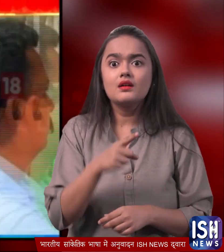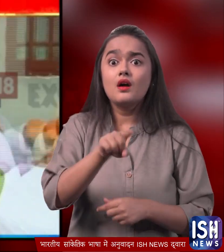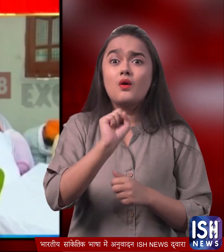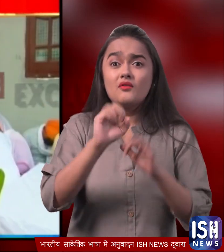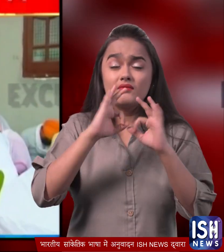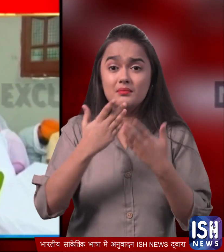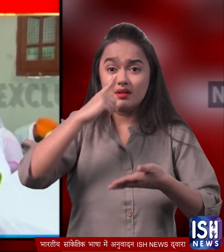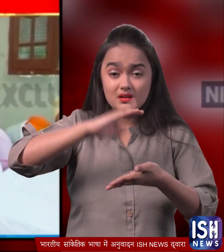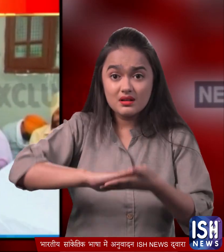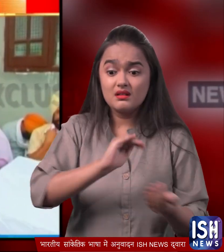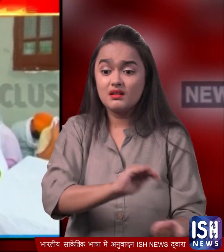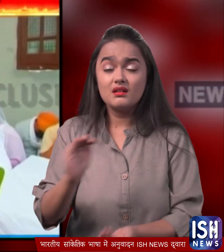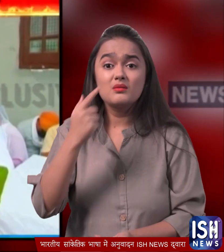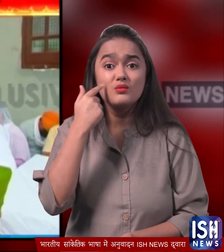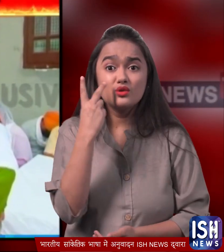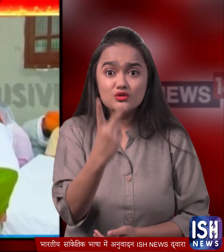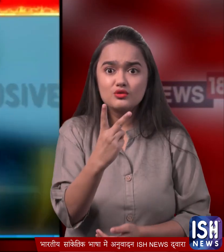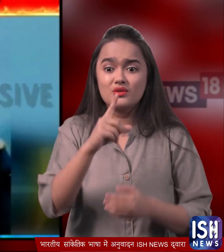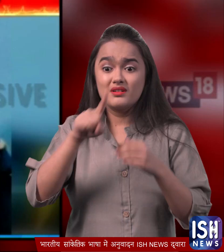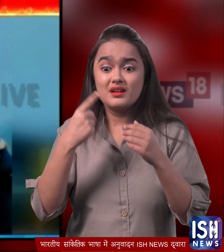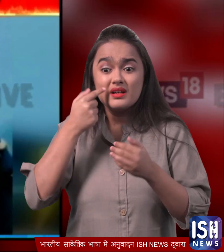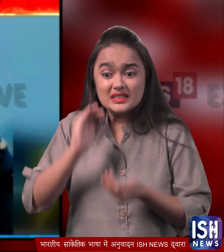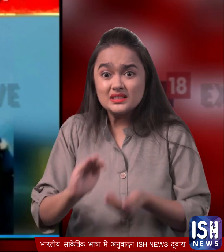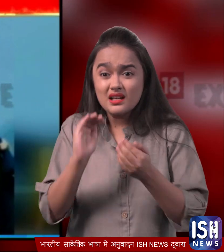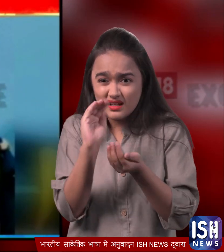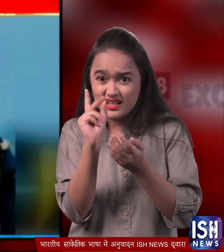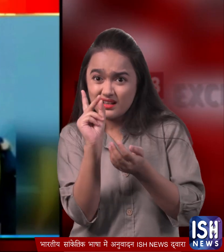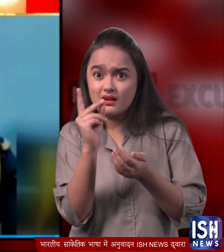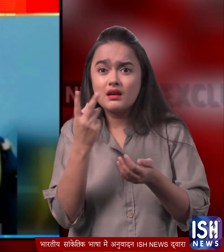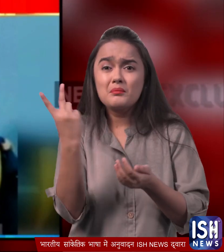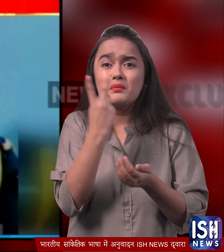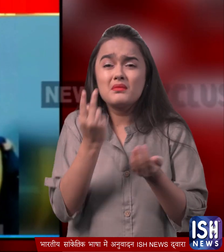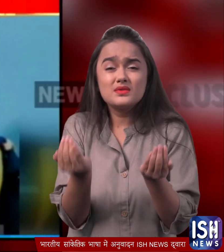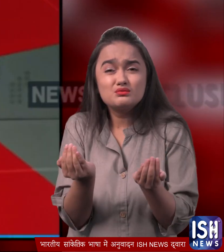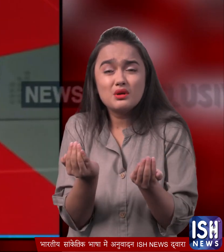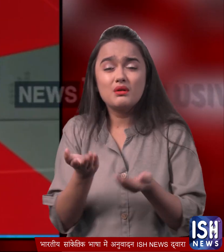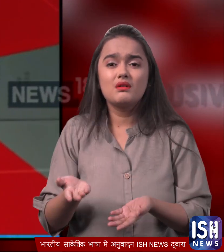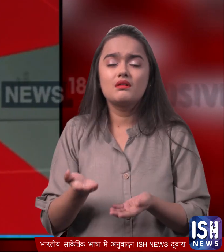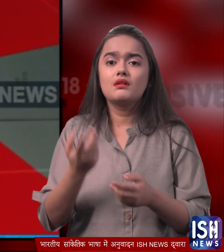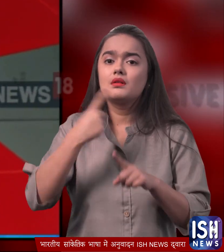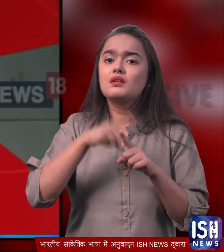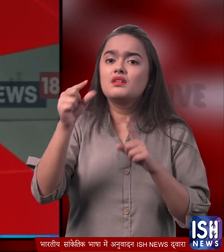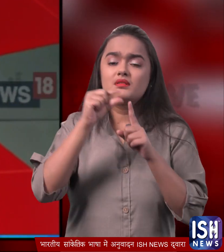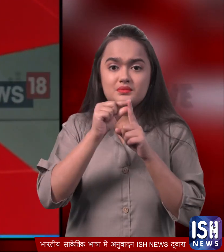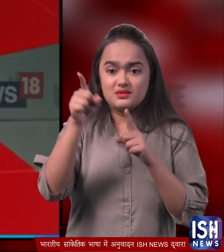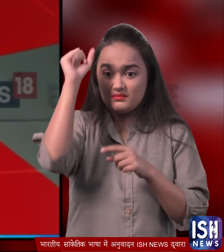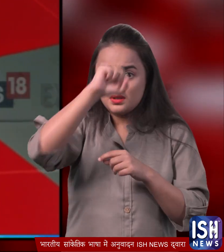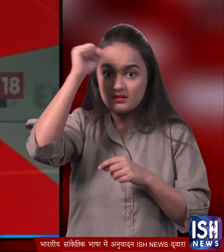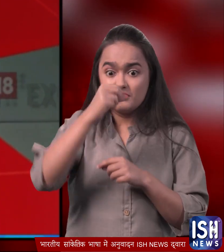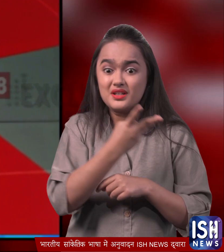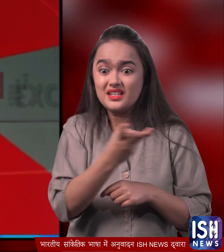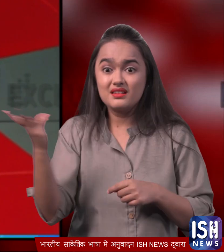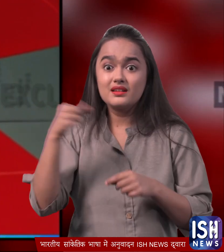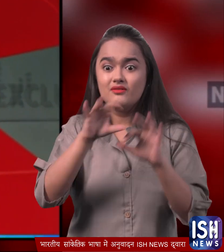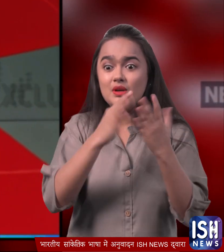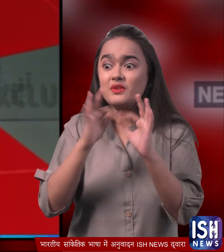मैं उनके परिवार में पत्नी और 2 बेटे हैं। उनका छोटा बेटा तो केवल 2 महीने का है। सौभाग्य की बात है कि पुंछ में शहीद हुए पंजाब